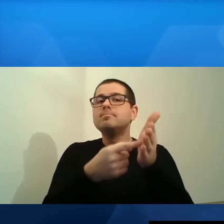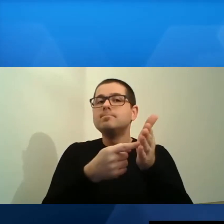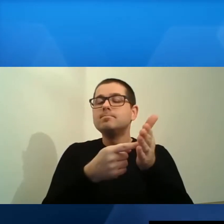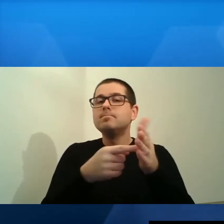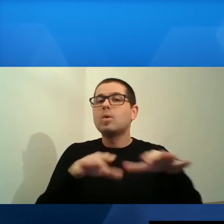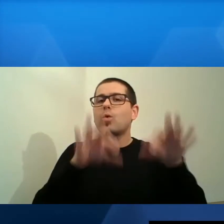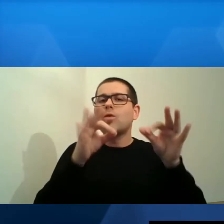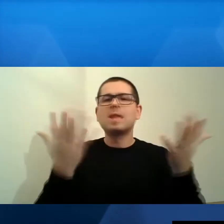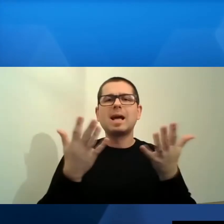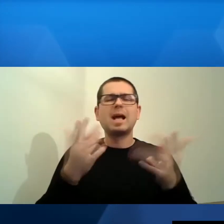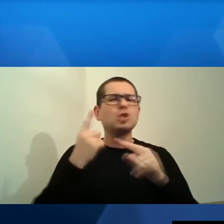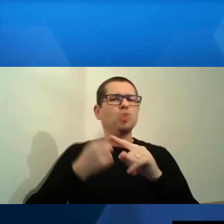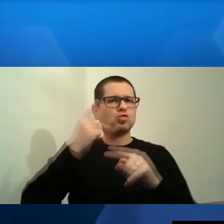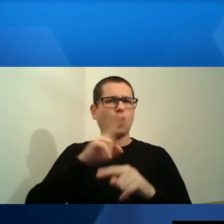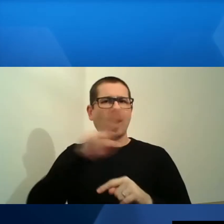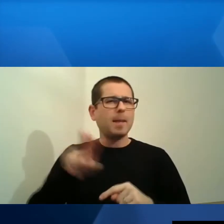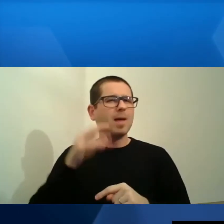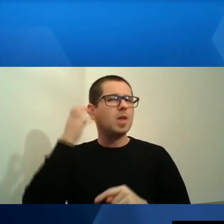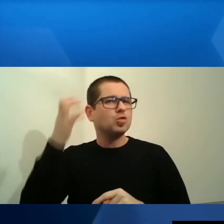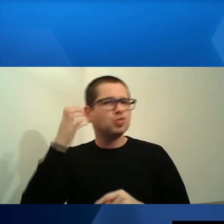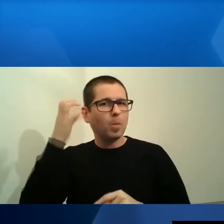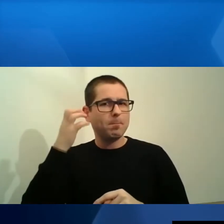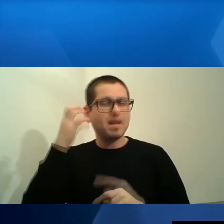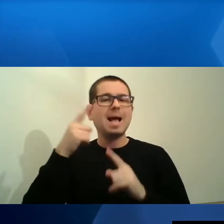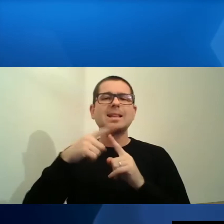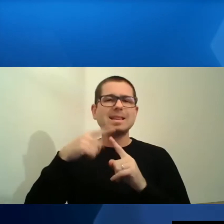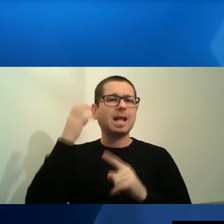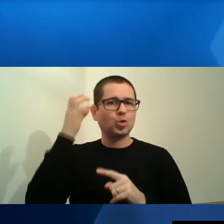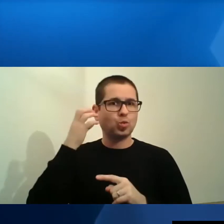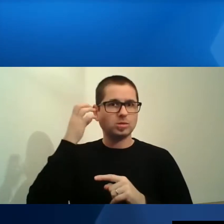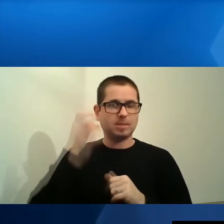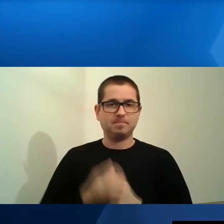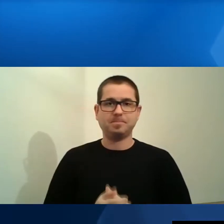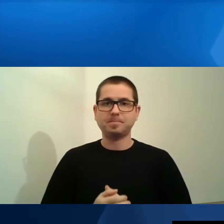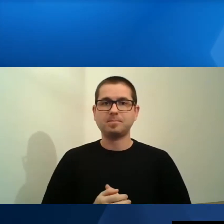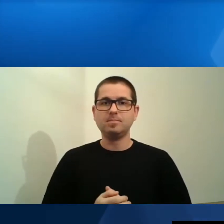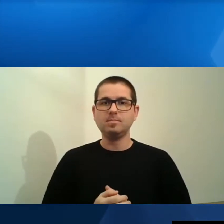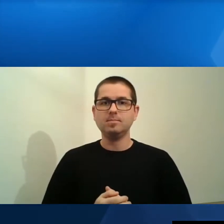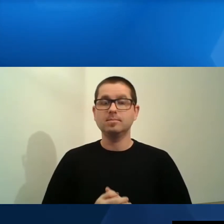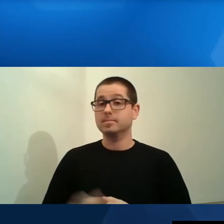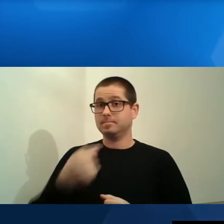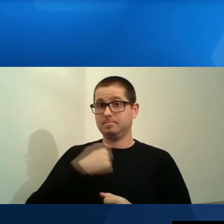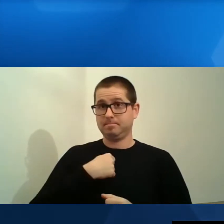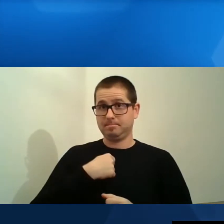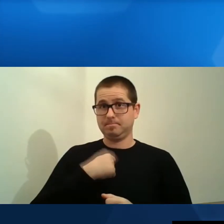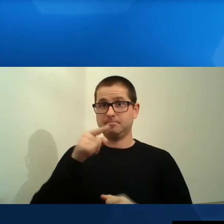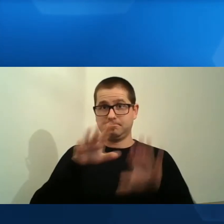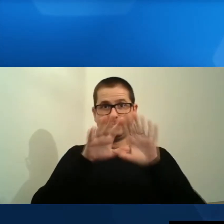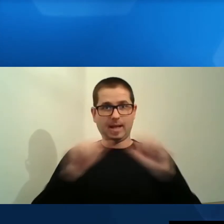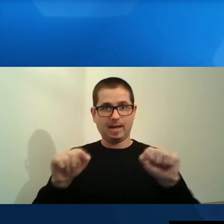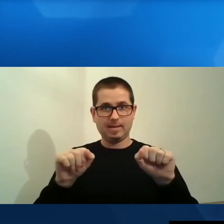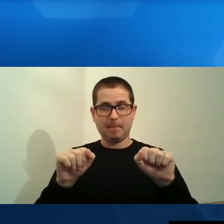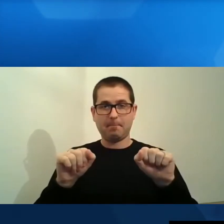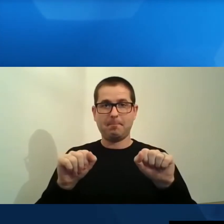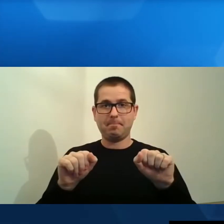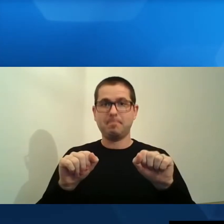sploh ta šum oziroma tinnitus. In Jaz to naredim v Audacityju tako, da